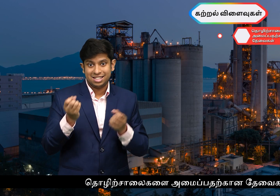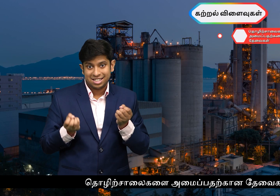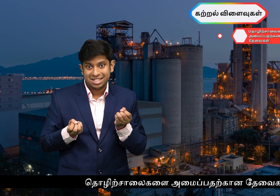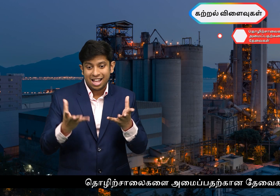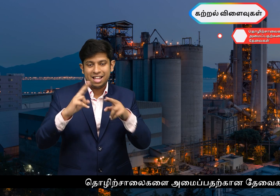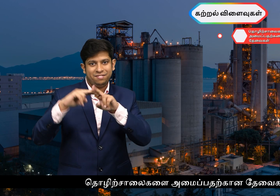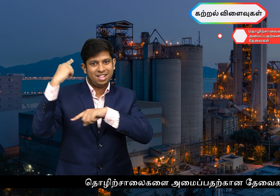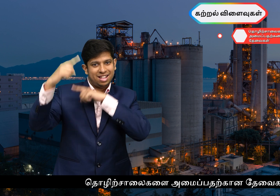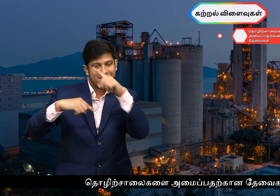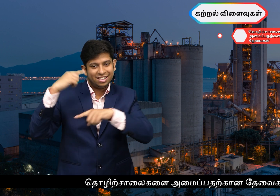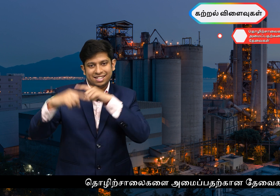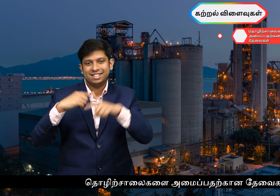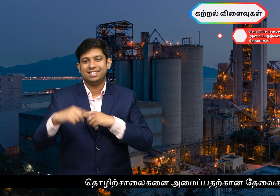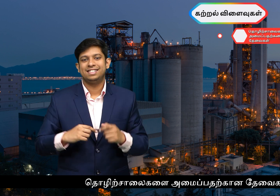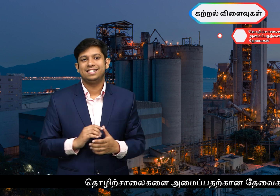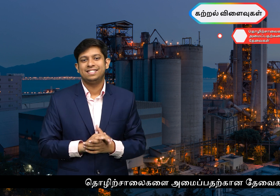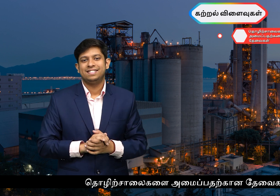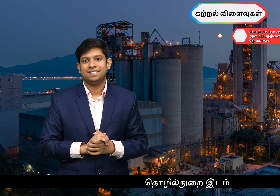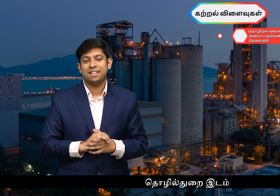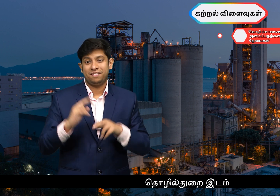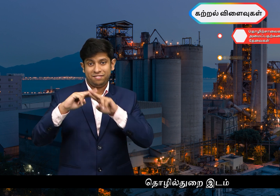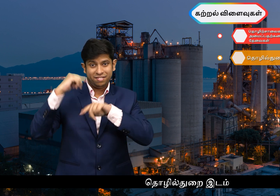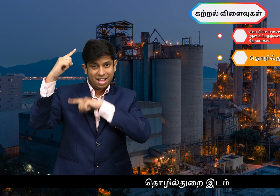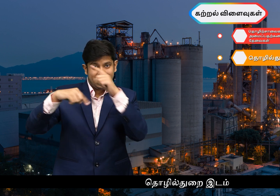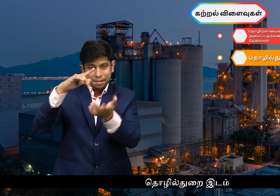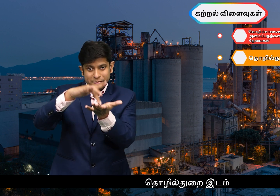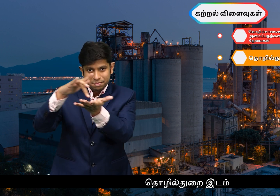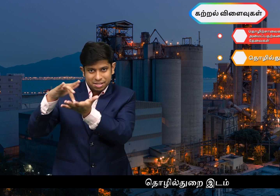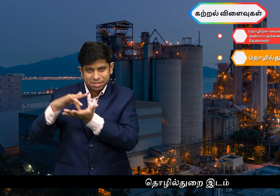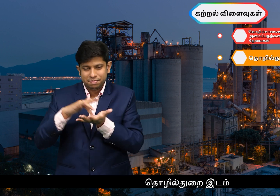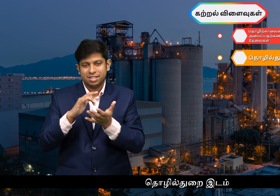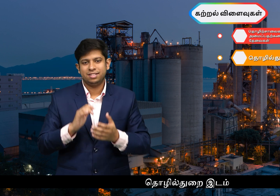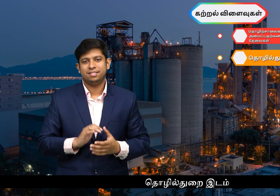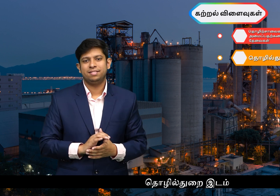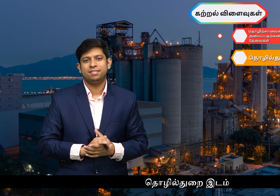தொழிற்சாலைகளை அமைப்பதற்கான தேவைகள்: தொழில்துறை இடம்,